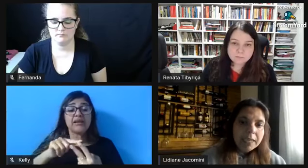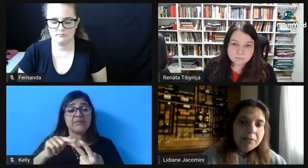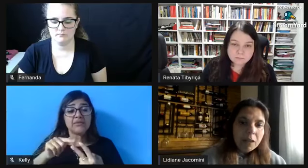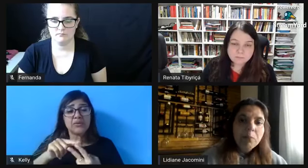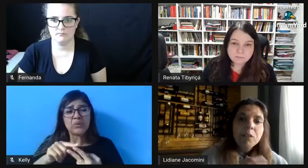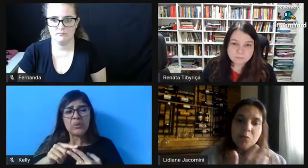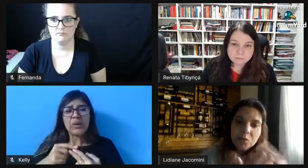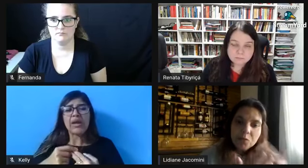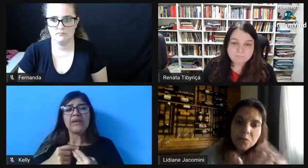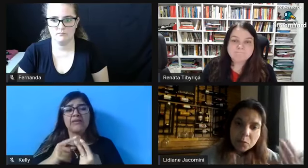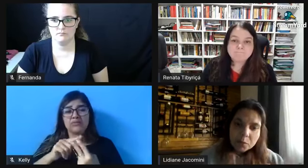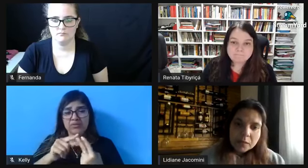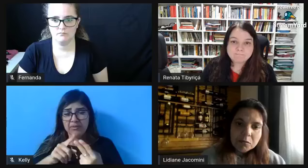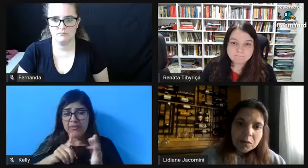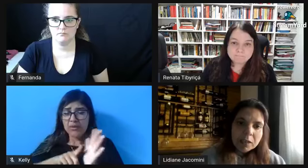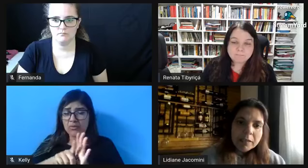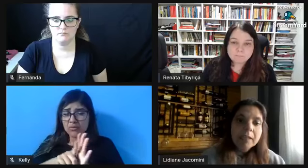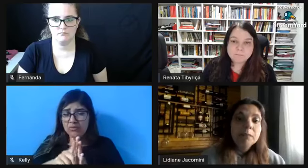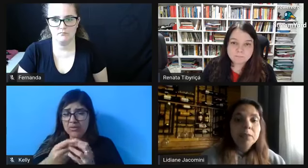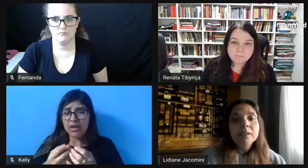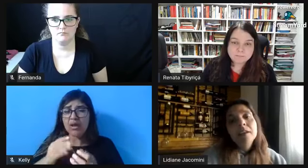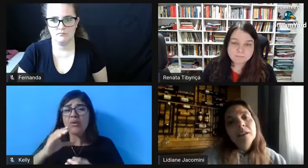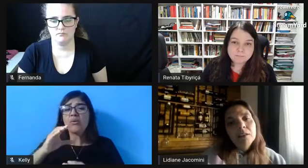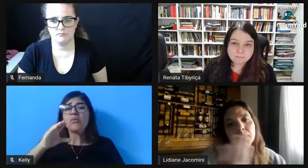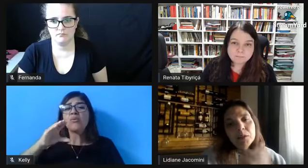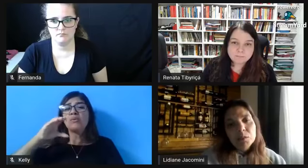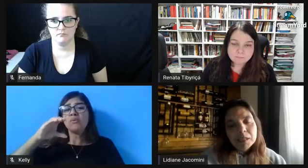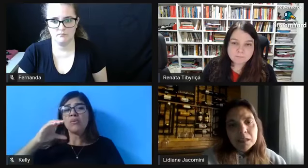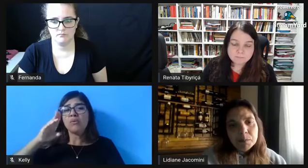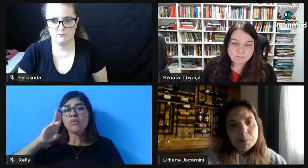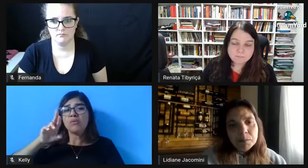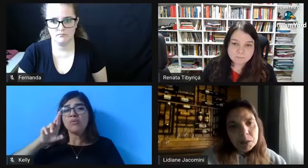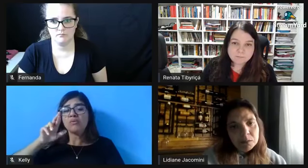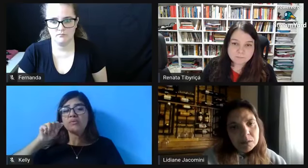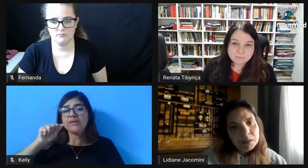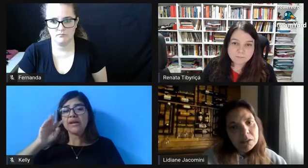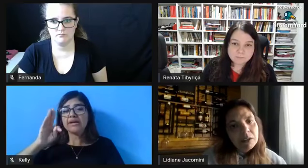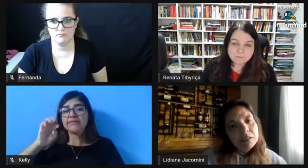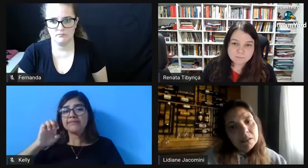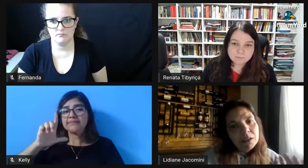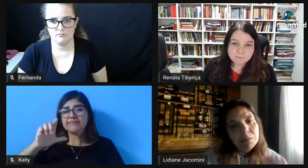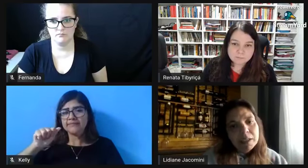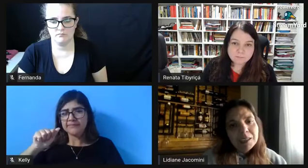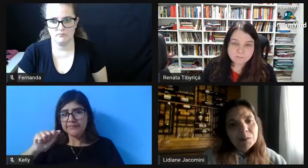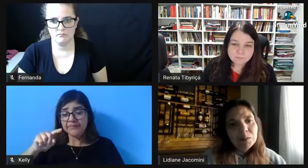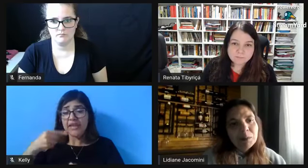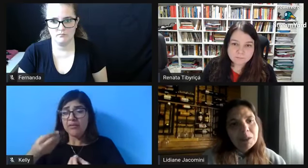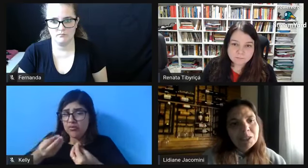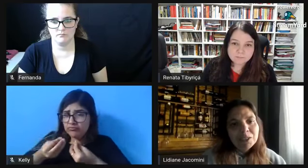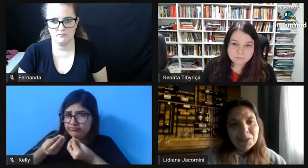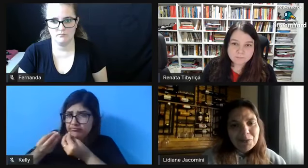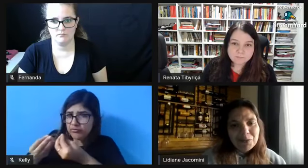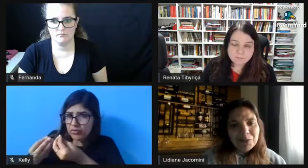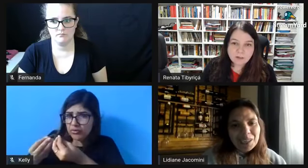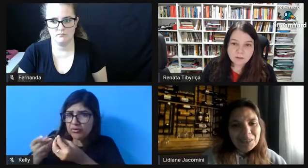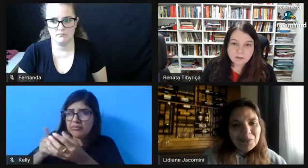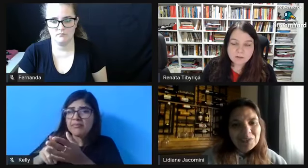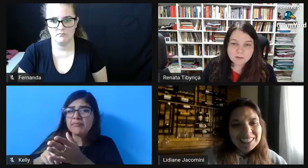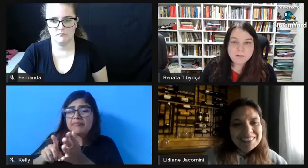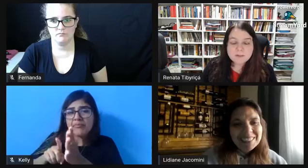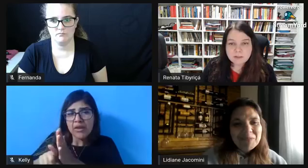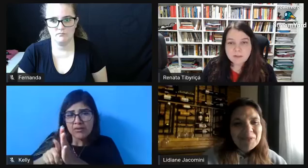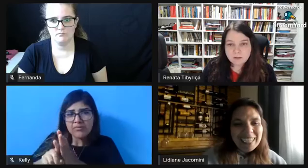Você poderia falar um pouquinho sobre o processo da curatela? E depois eu até posso passar as perguntas para a senhora, se a senhora puder responder para a gente as que